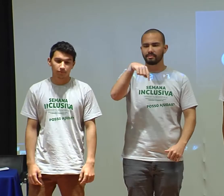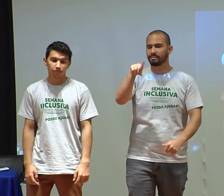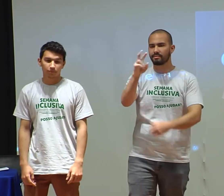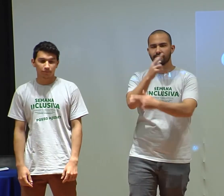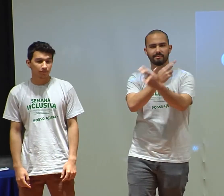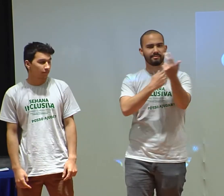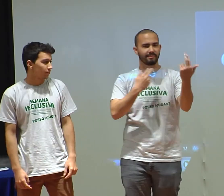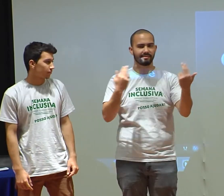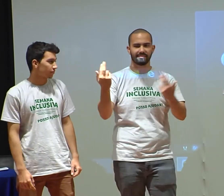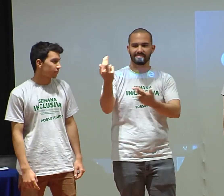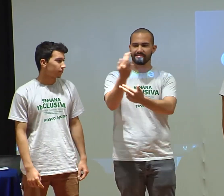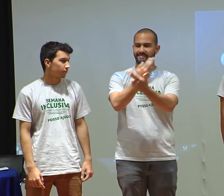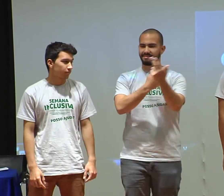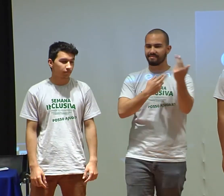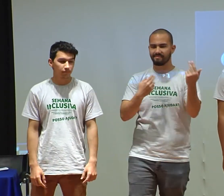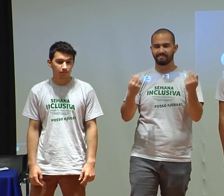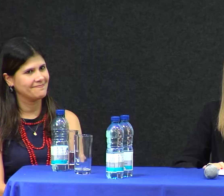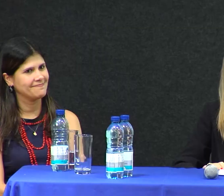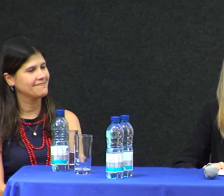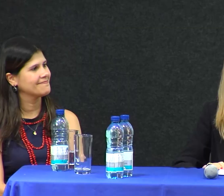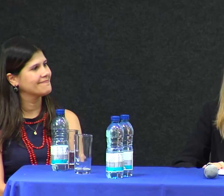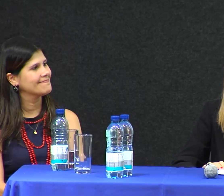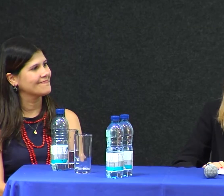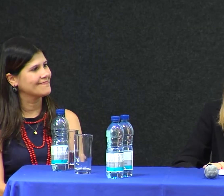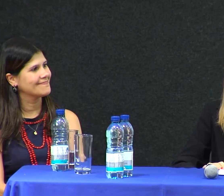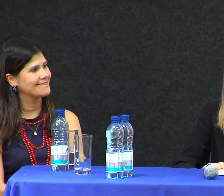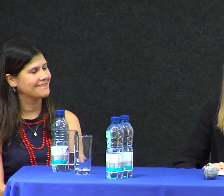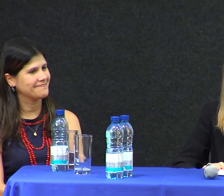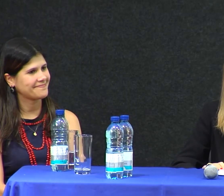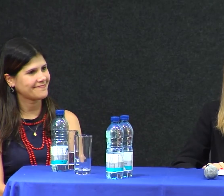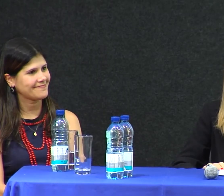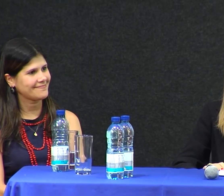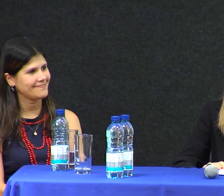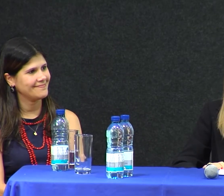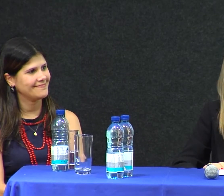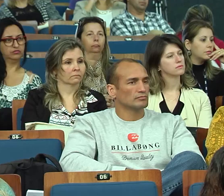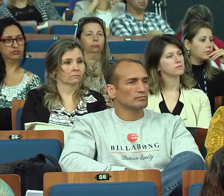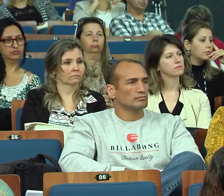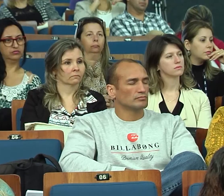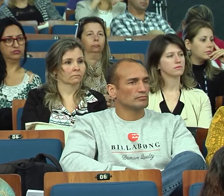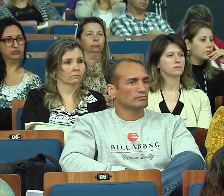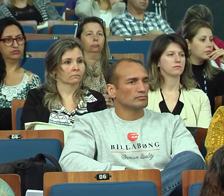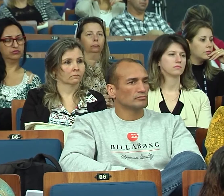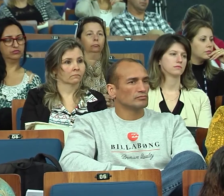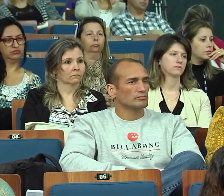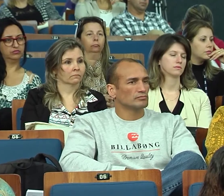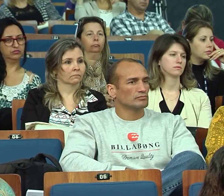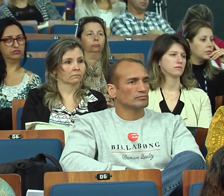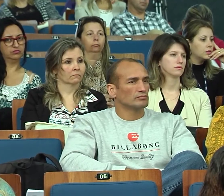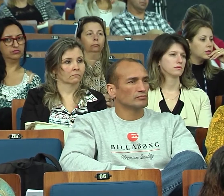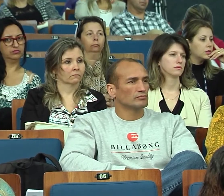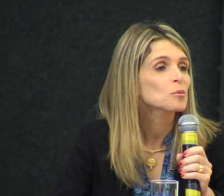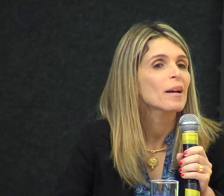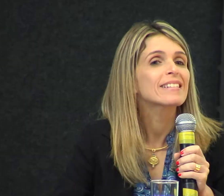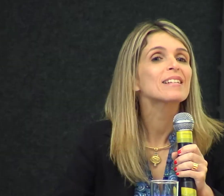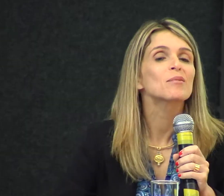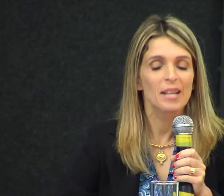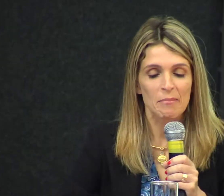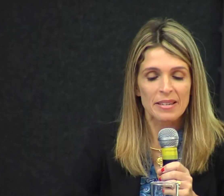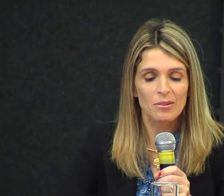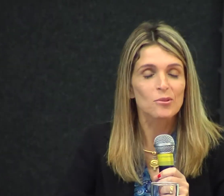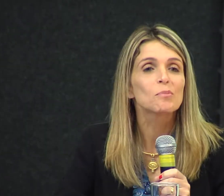debates desta quarta-feira abordam ainda as pessoas com deficiência intelectual, com transtorno do espectro autista e